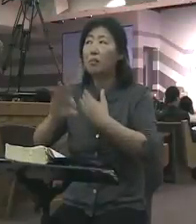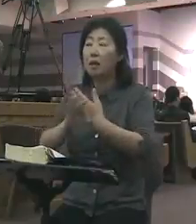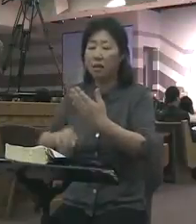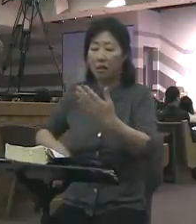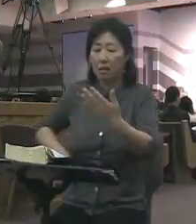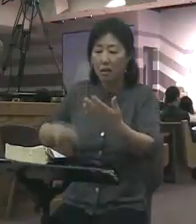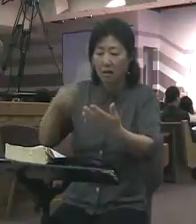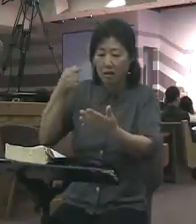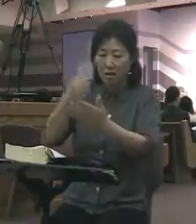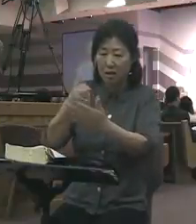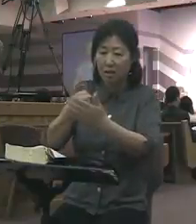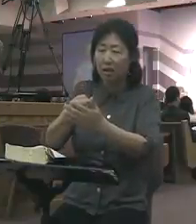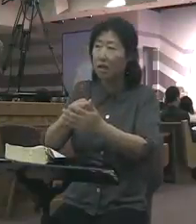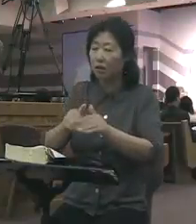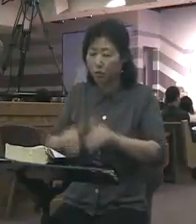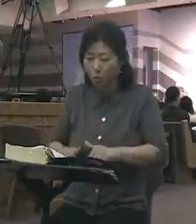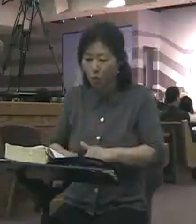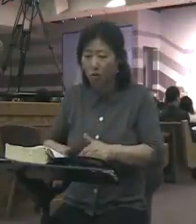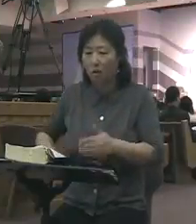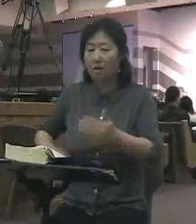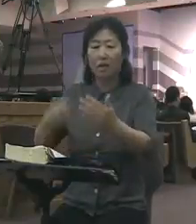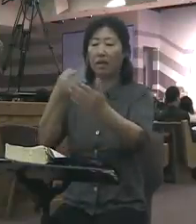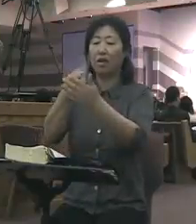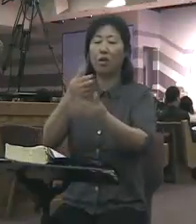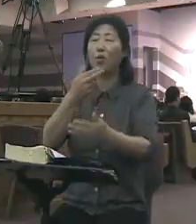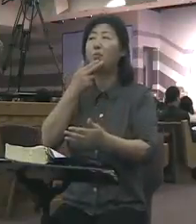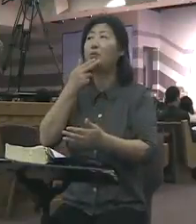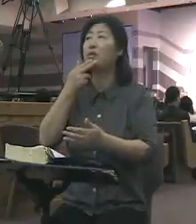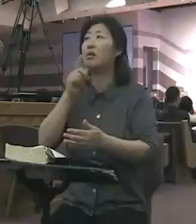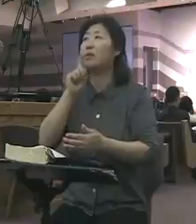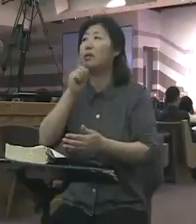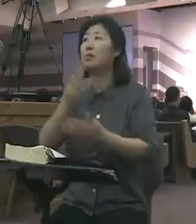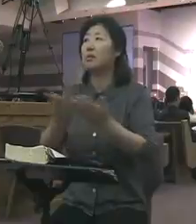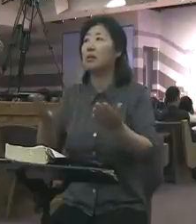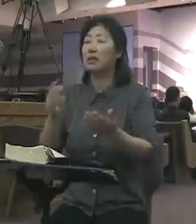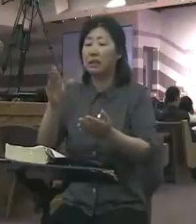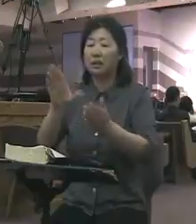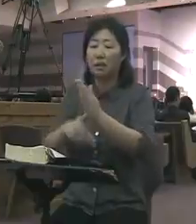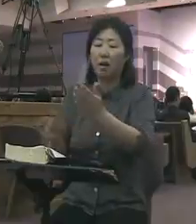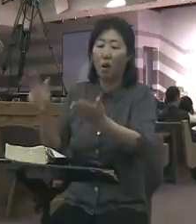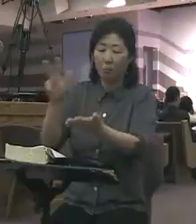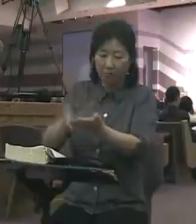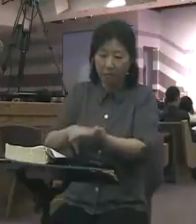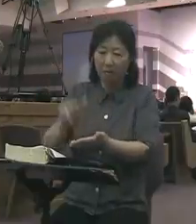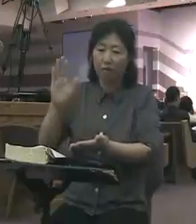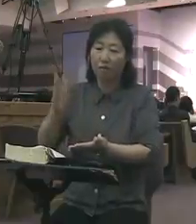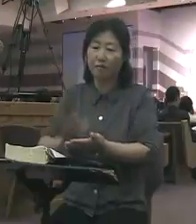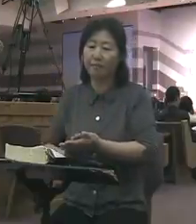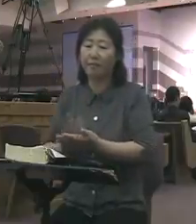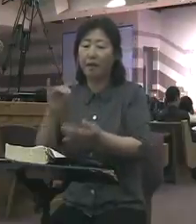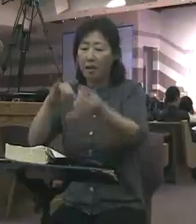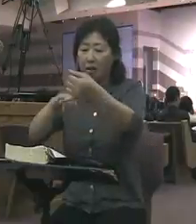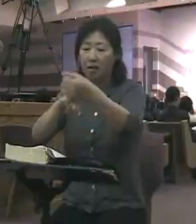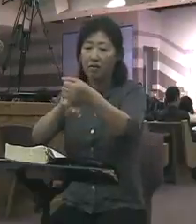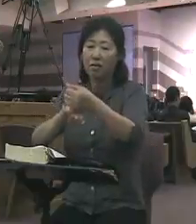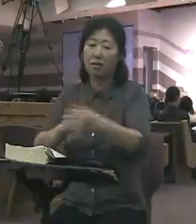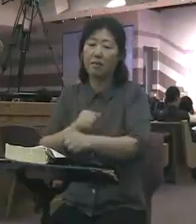자격이 없다. 말씀을 하시는. 제가 그때 엎드려졌습니다. 약속을 했어요.